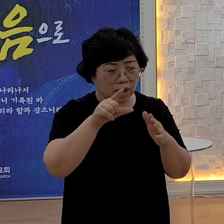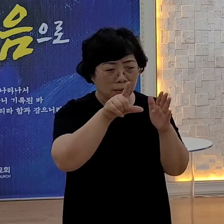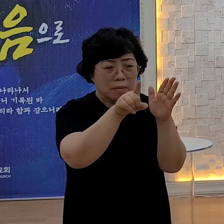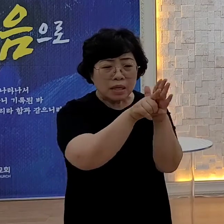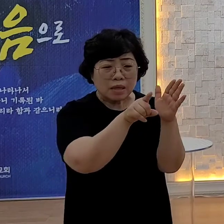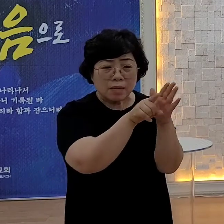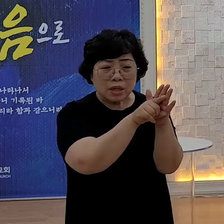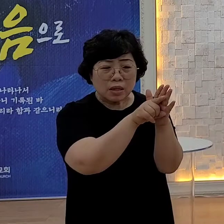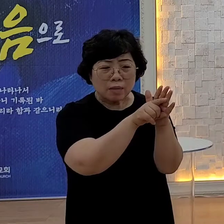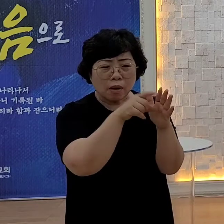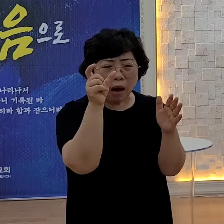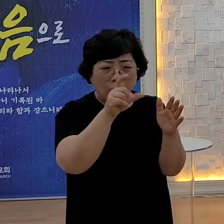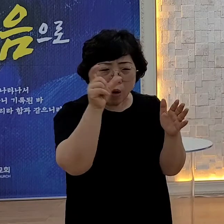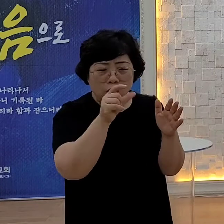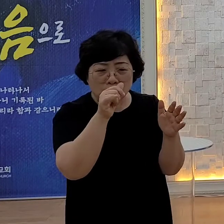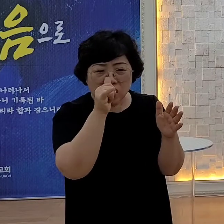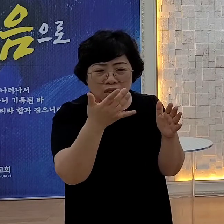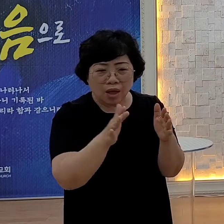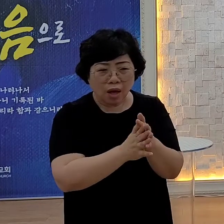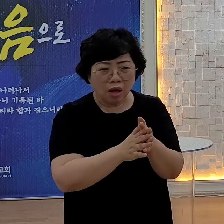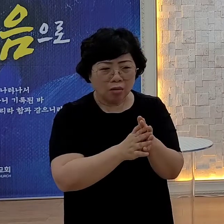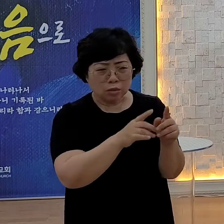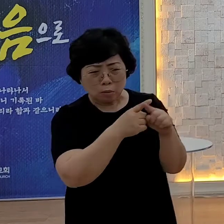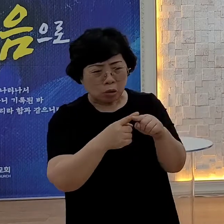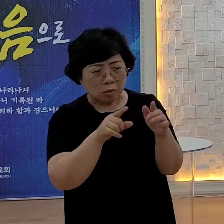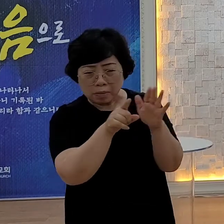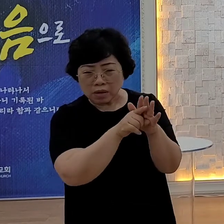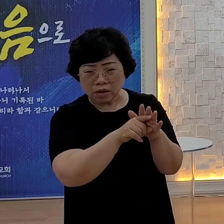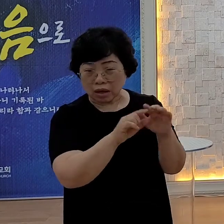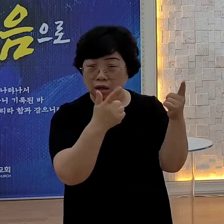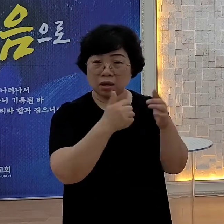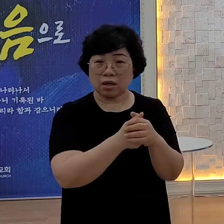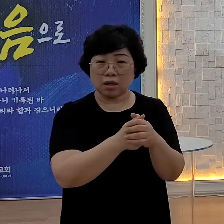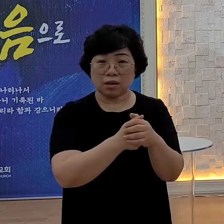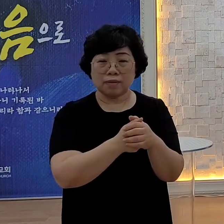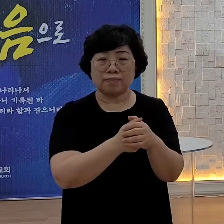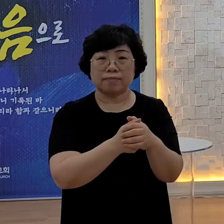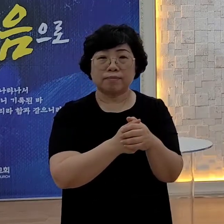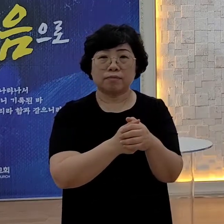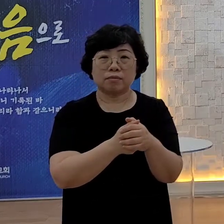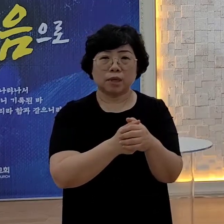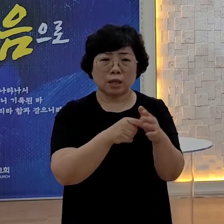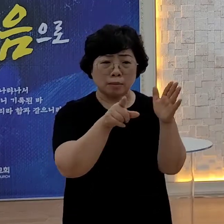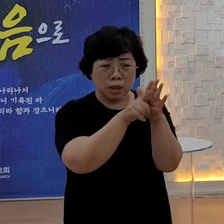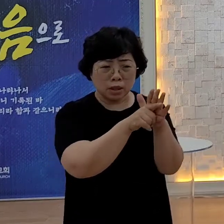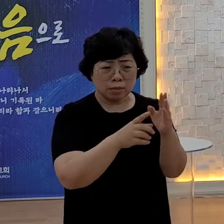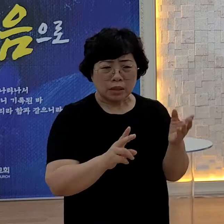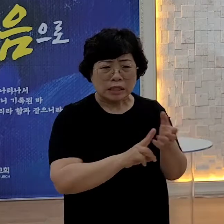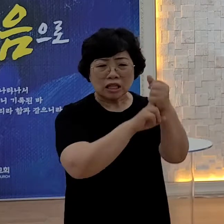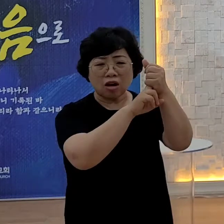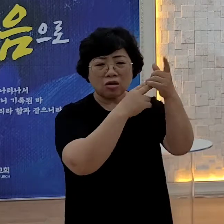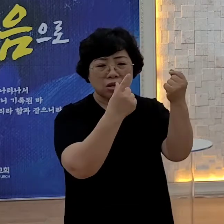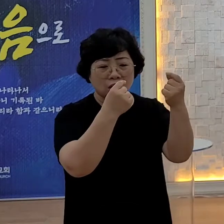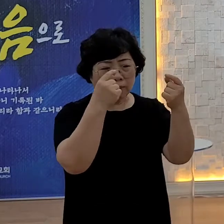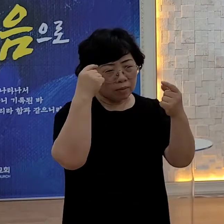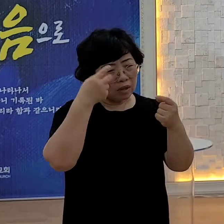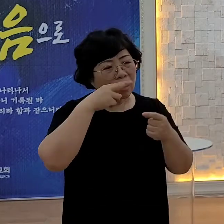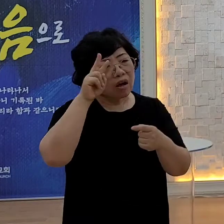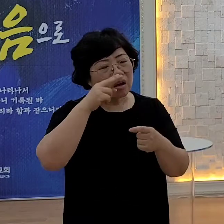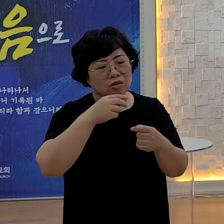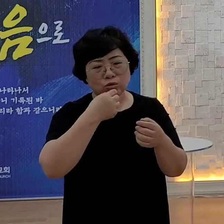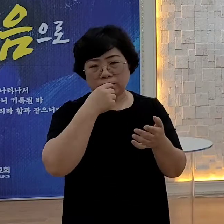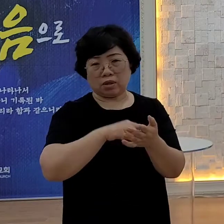믿는다. 절대 아닙니다. 그런가 하면 믿음이라는 건 막 비이성적이다. 맨날 어떤 뭐 초자연적이다. 그럴 수도